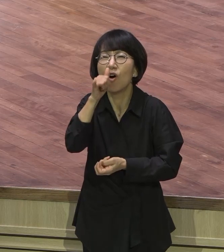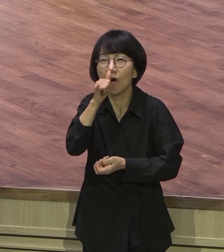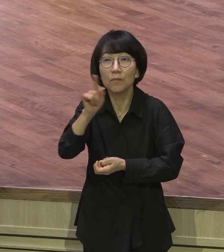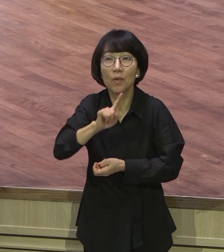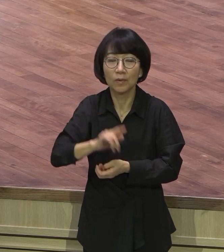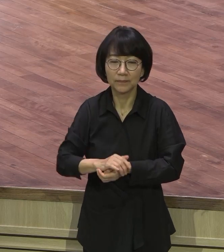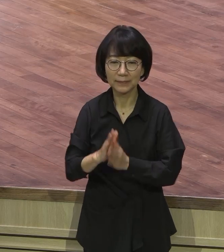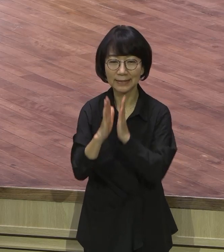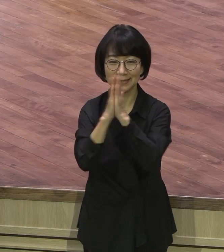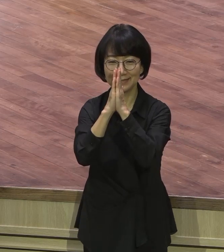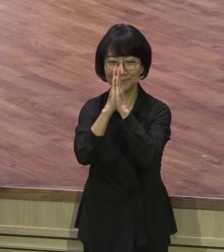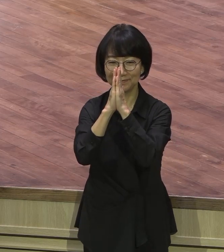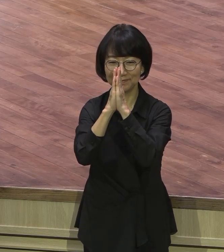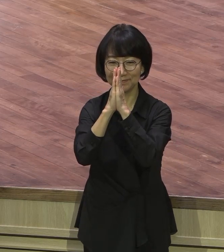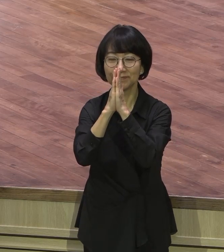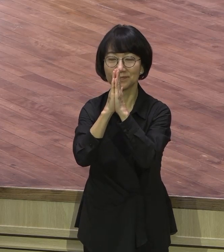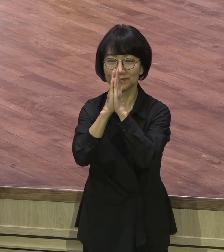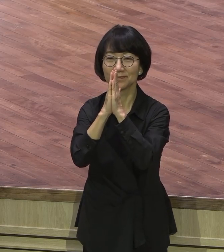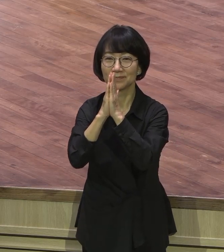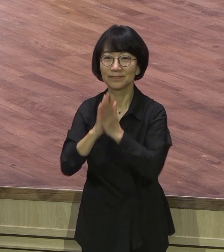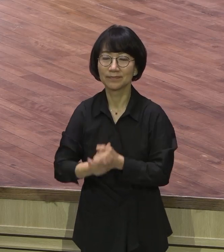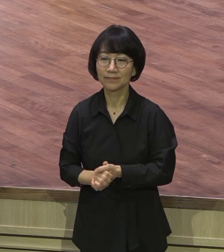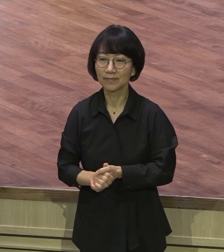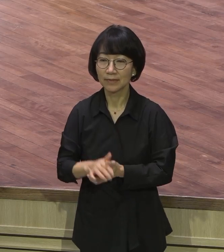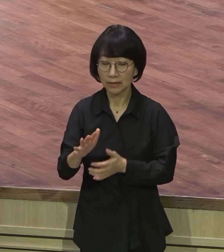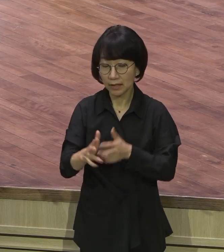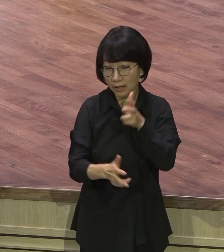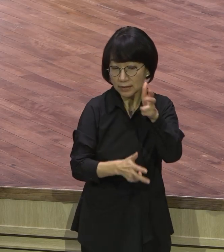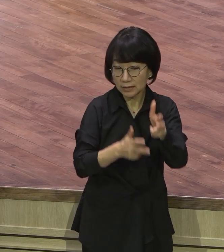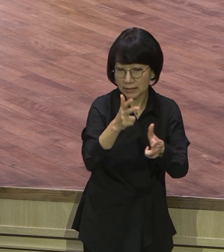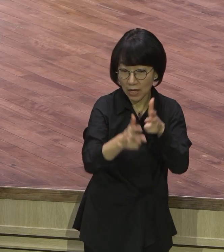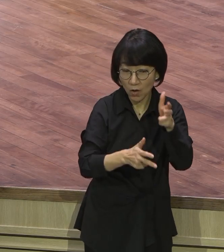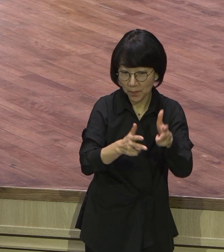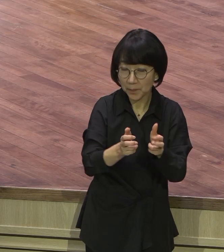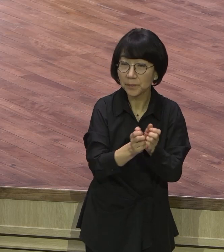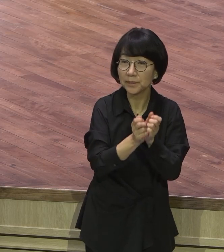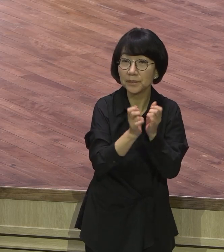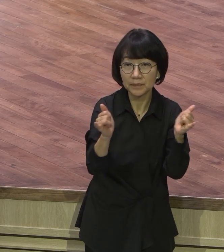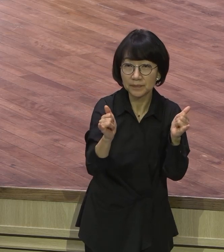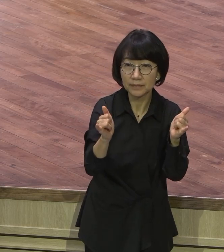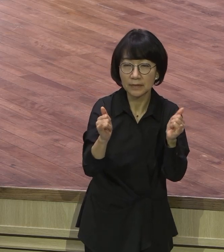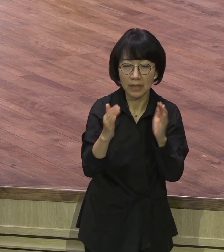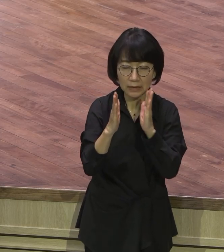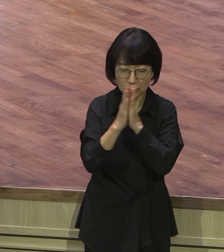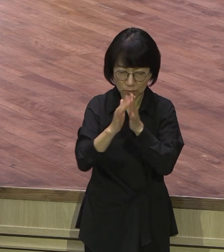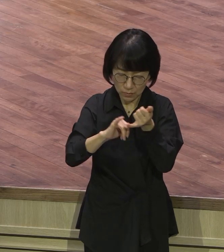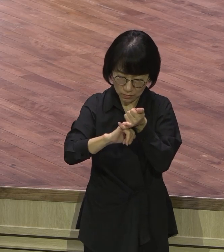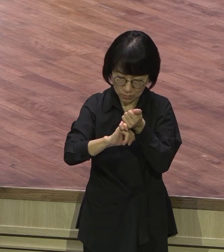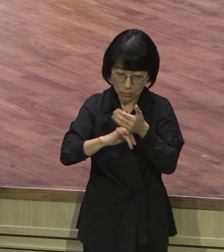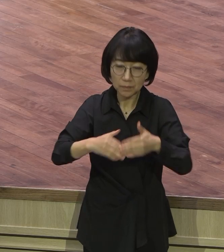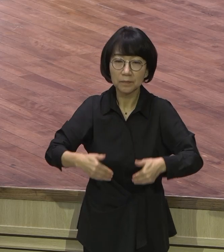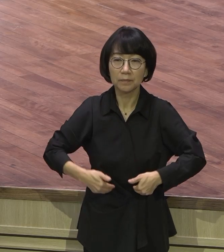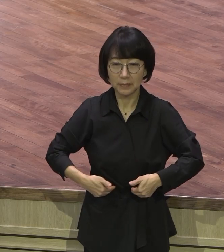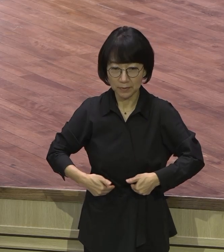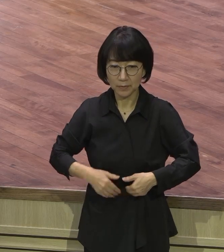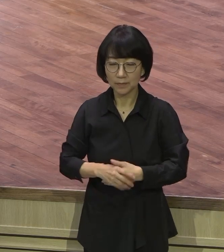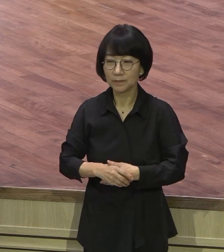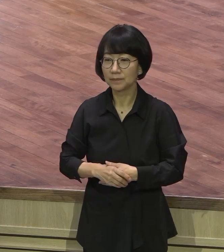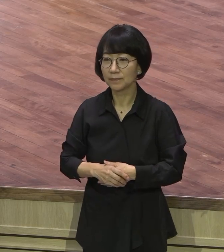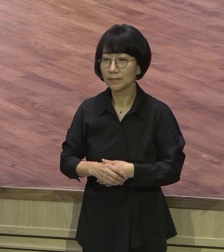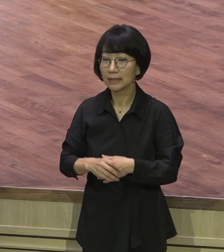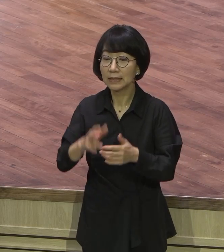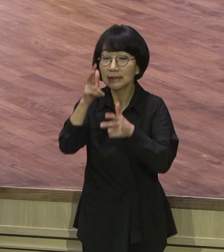펜이는 사업하는 자에게 기도가 얼마나 필요한지 이렇게 고백했어요 사업하는 자에게